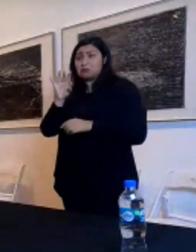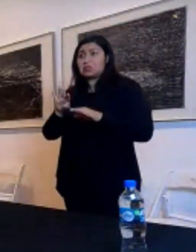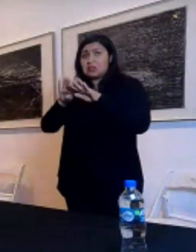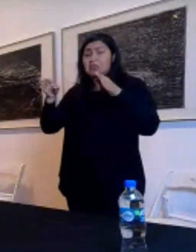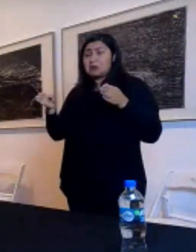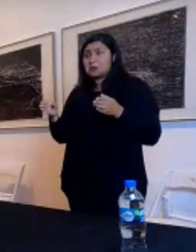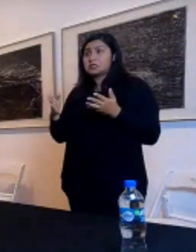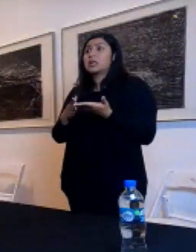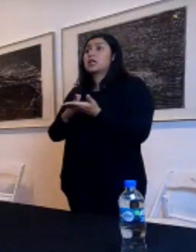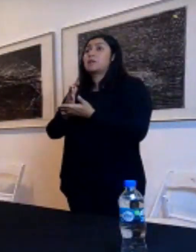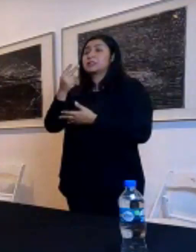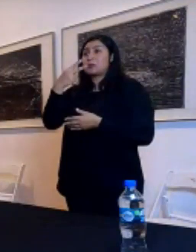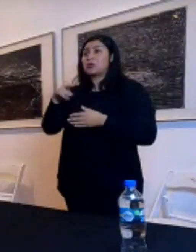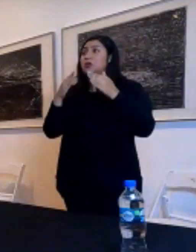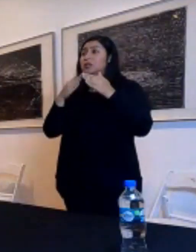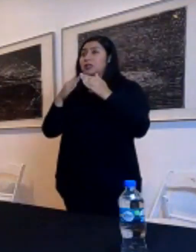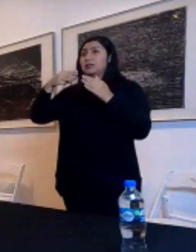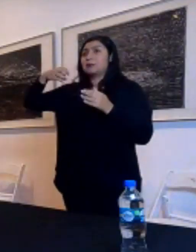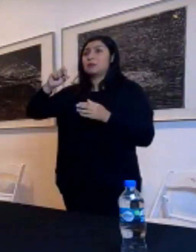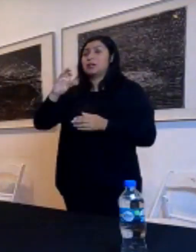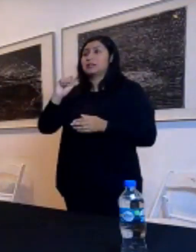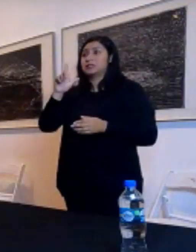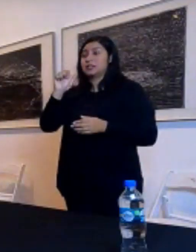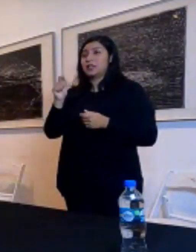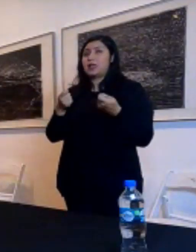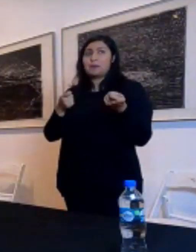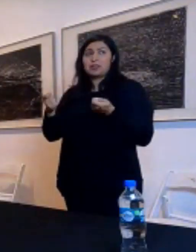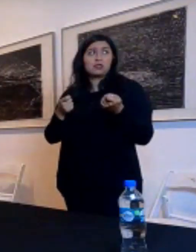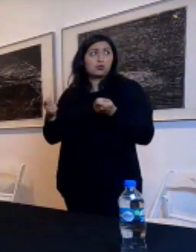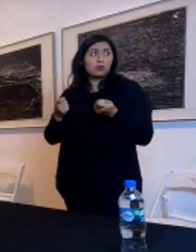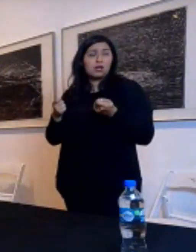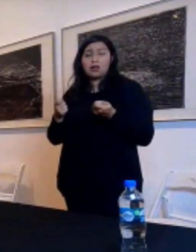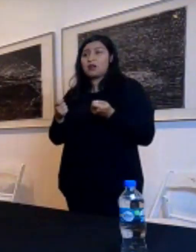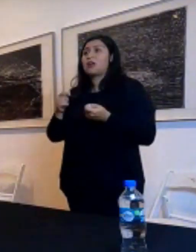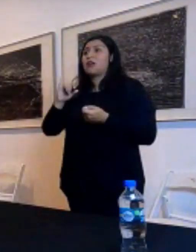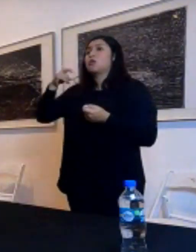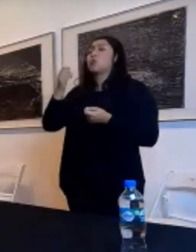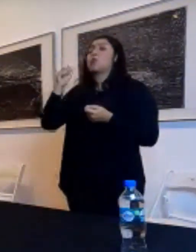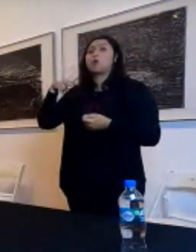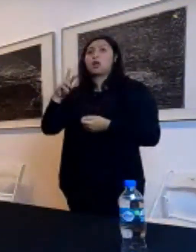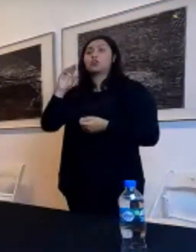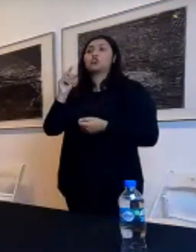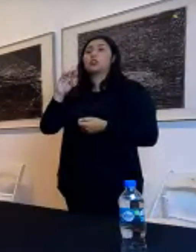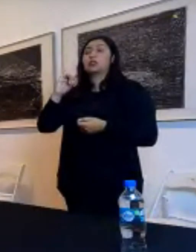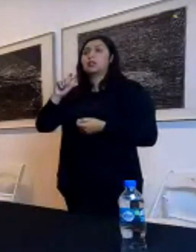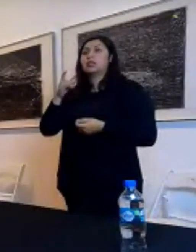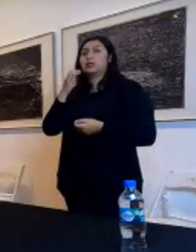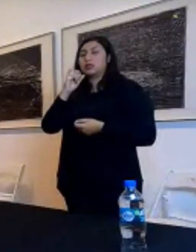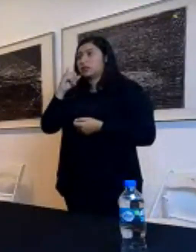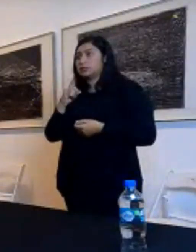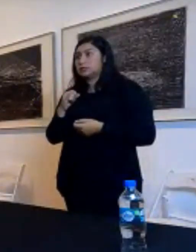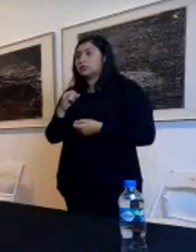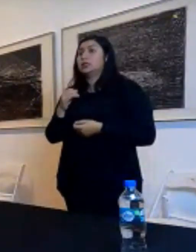partimos por la dueña de casa, Marcela Barbosa, de la Barcelona, Juan Rodríguez Barrientos y